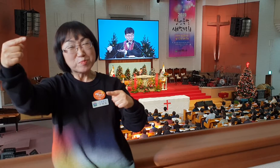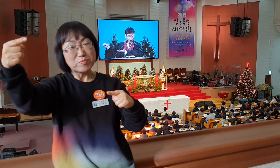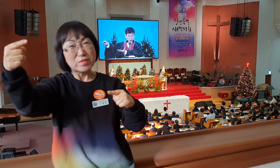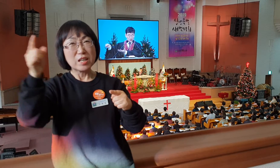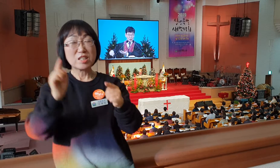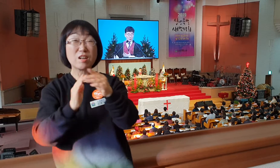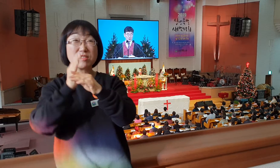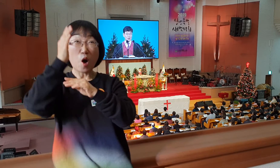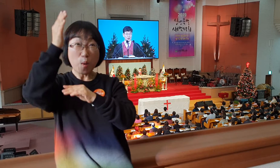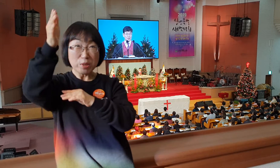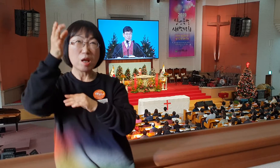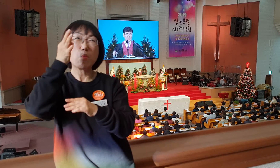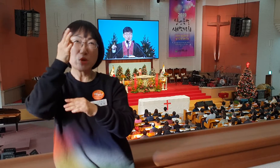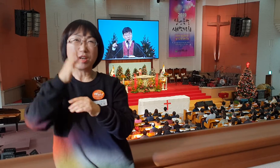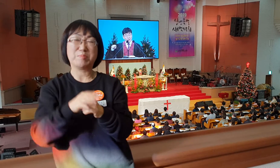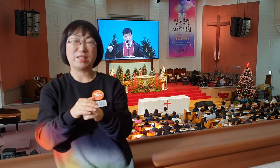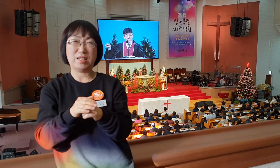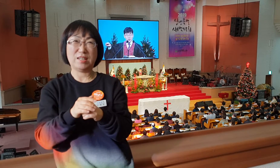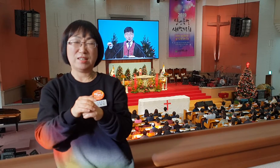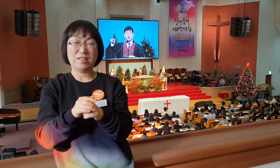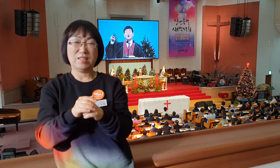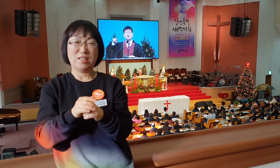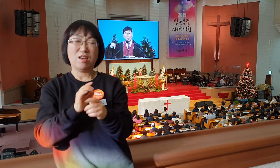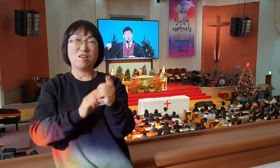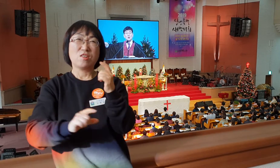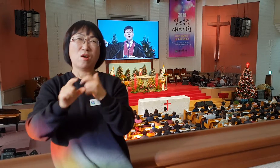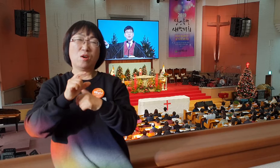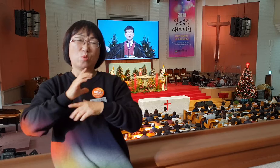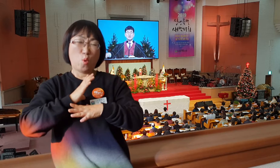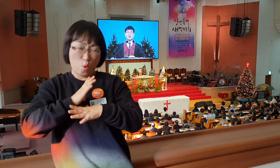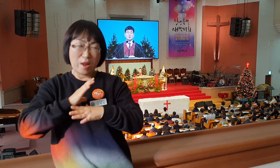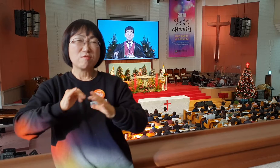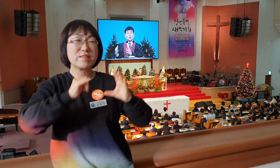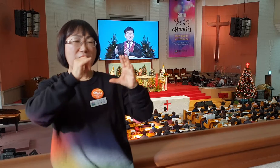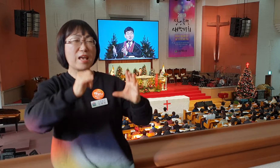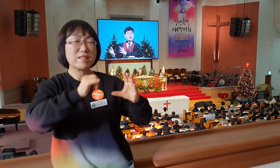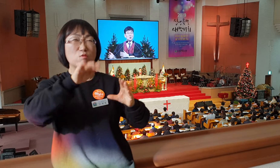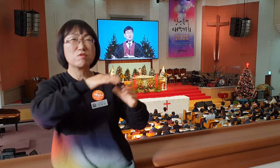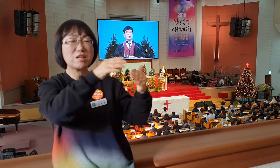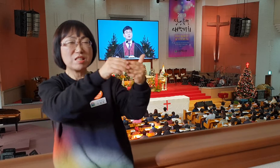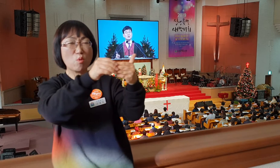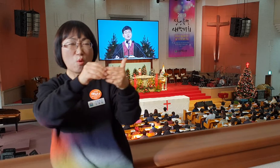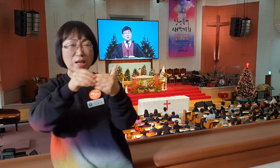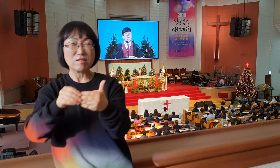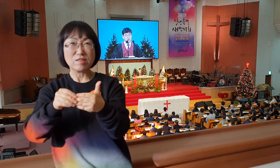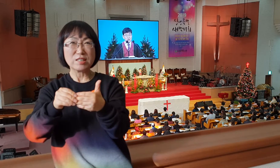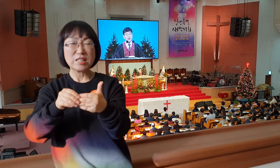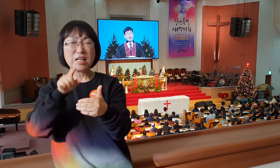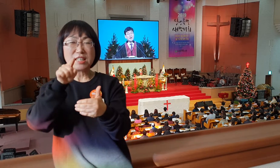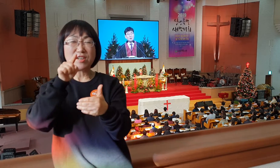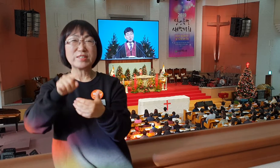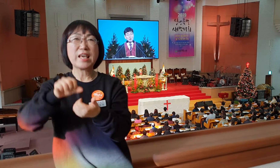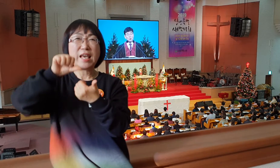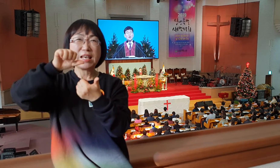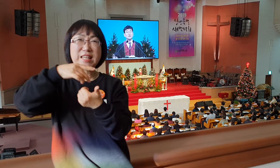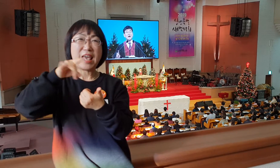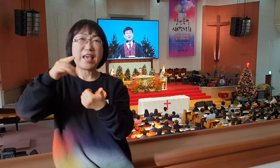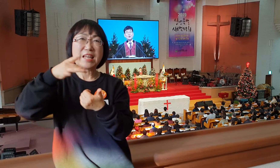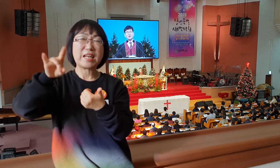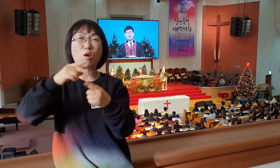그건 넘어서를 보는 거예요. 그건 넘어서 더 놀라움의 세상으로 우리를 인도하는 것. 그것이 세례라고